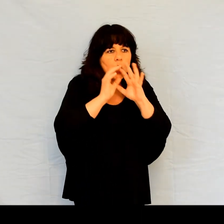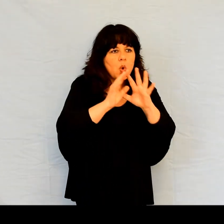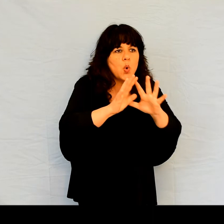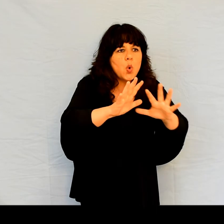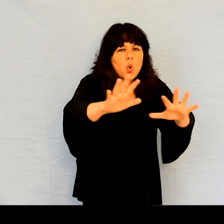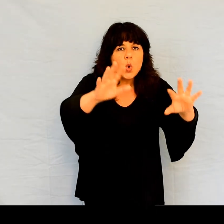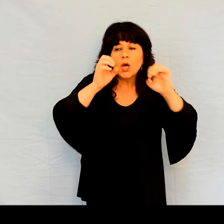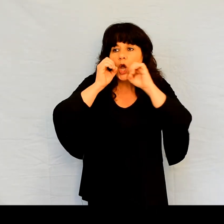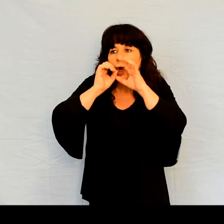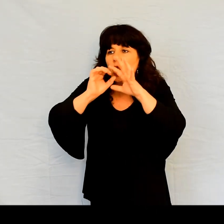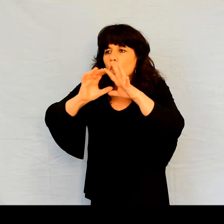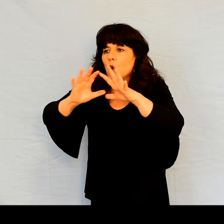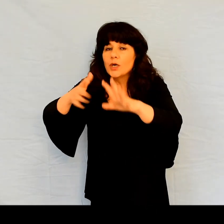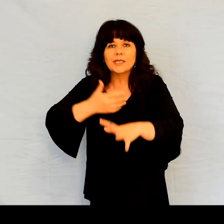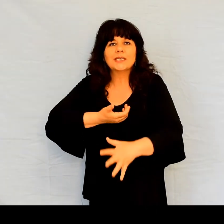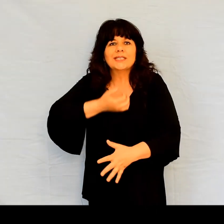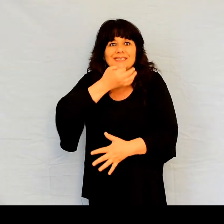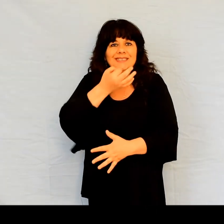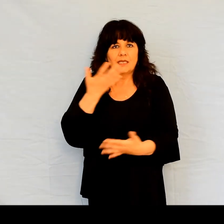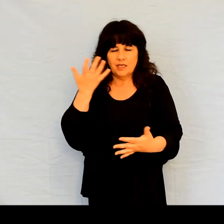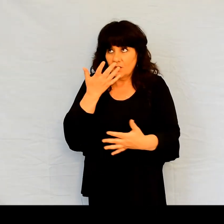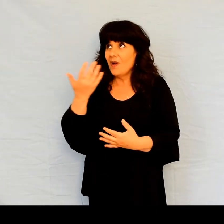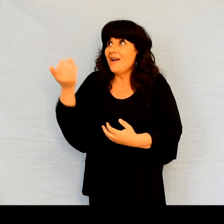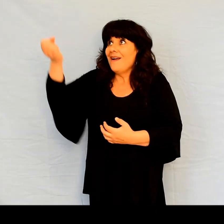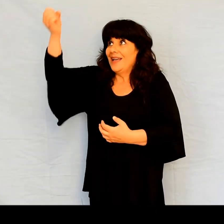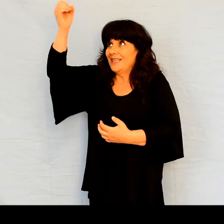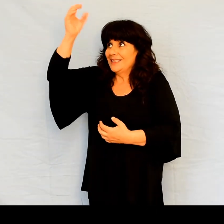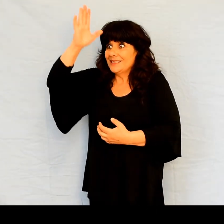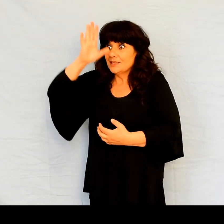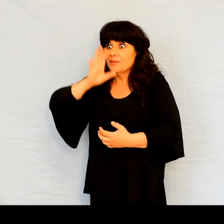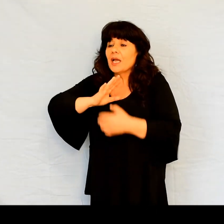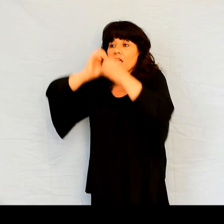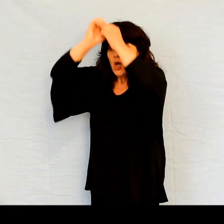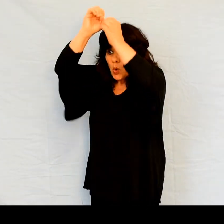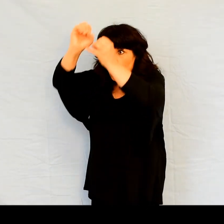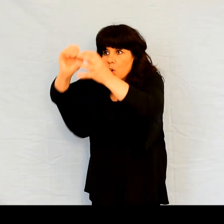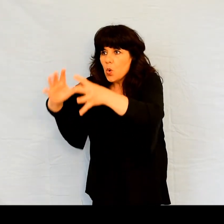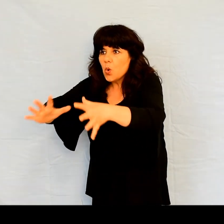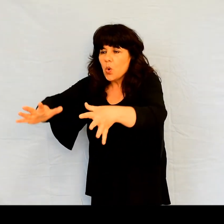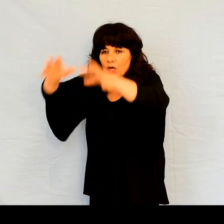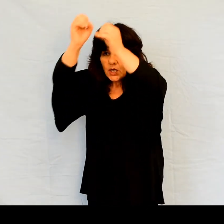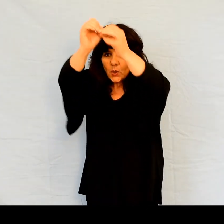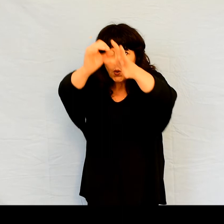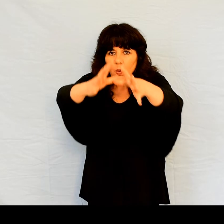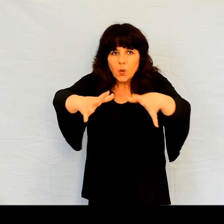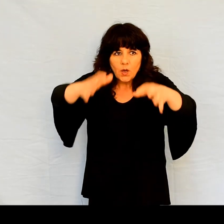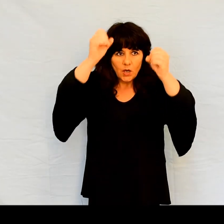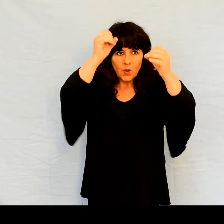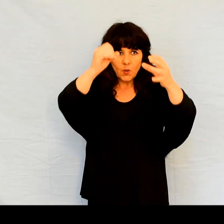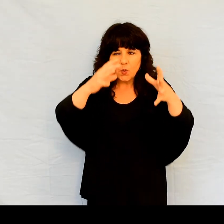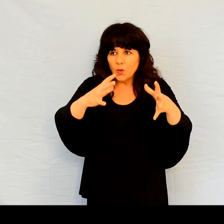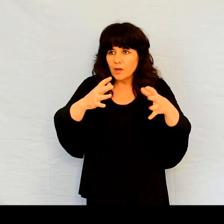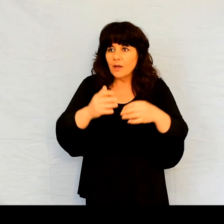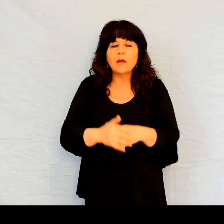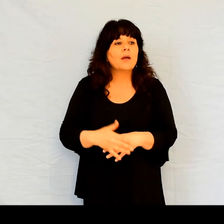Saint. À qui vous remettrez ses péchés, ils seront remis. À qui